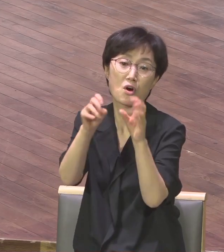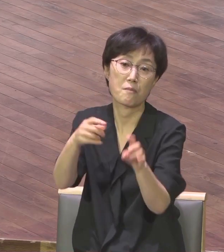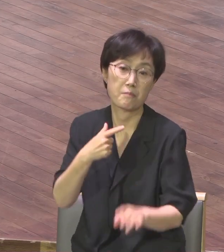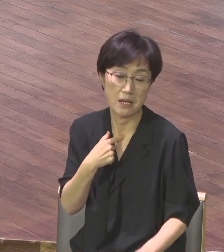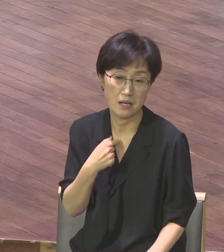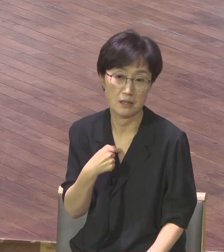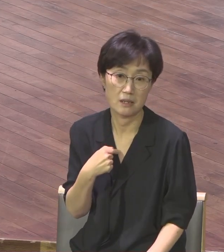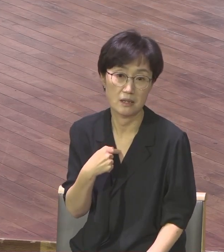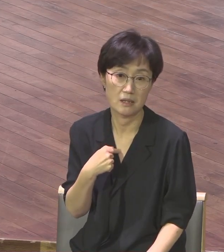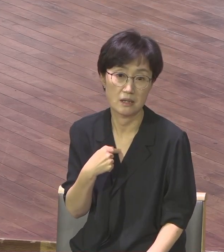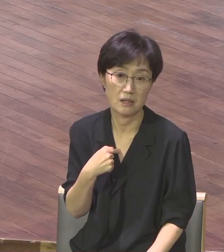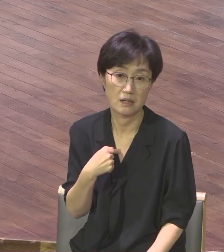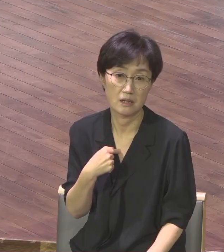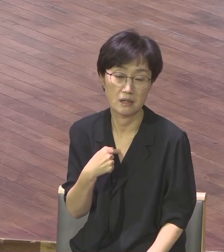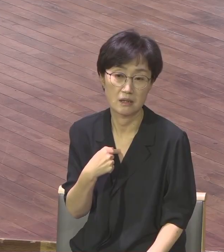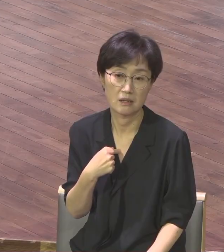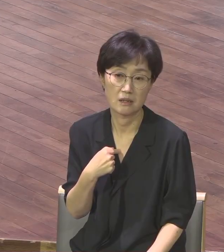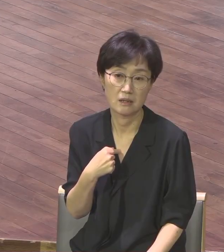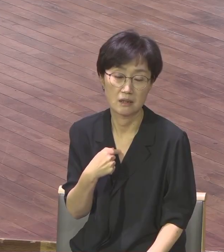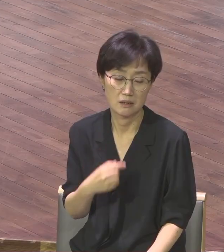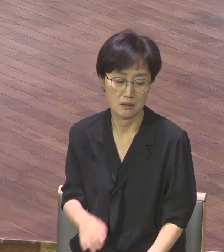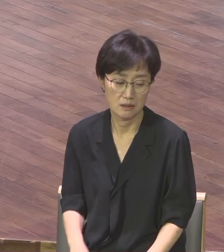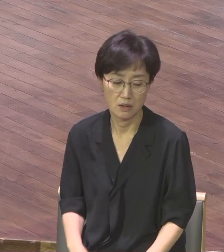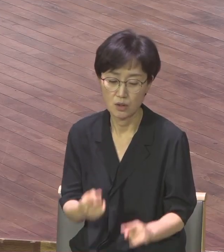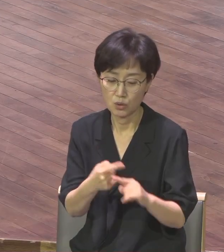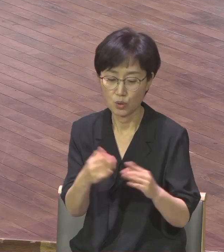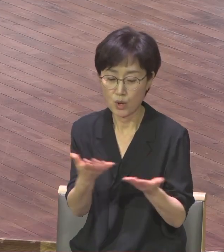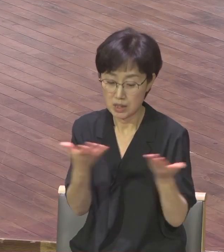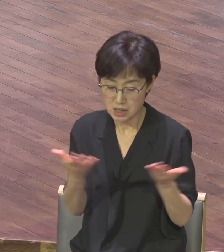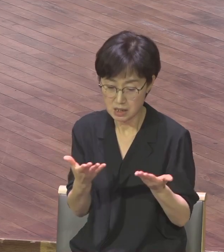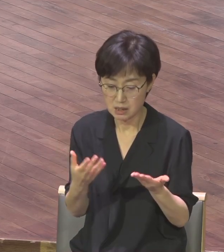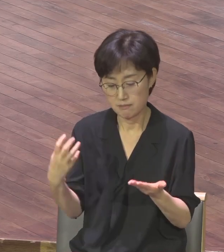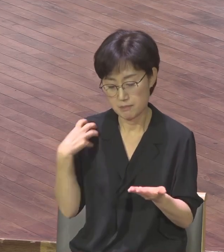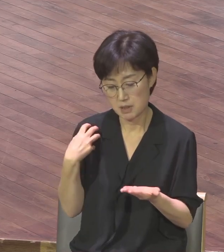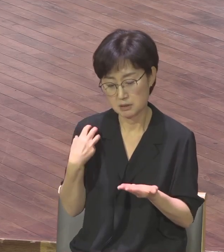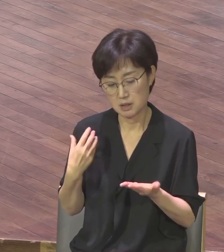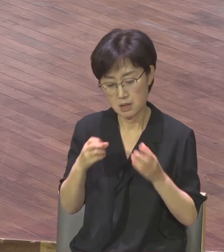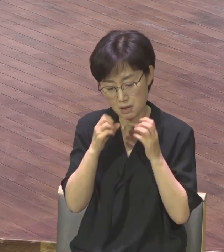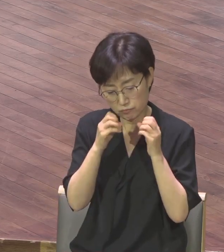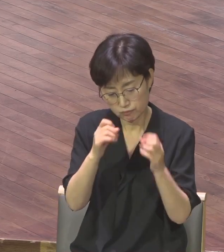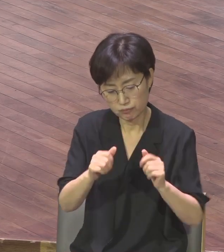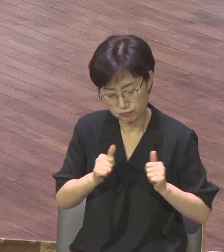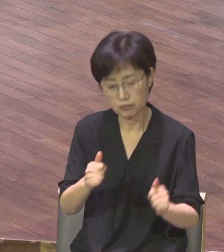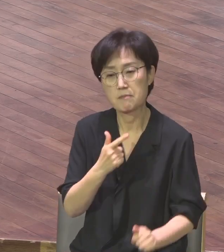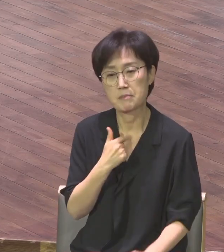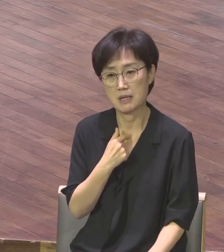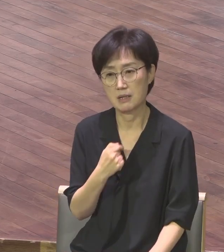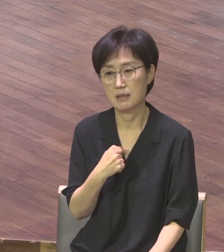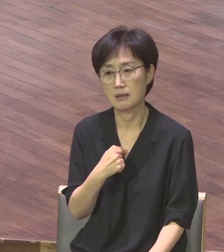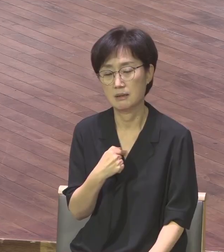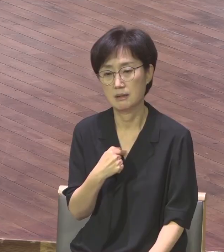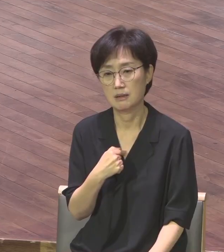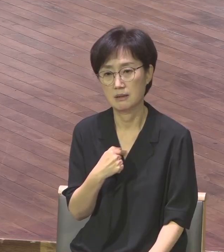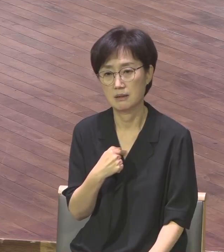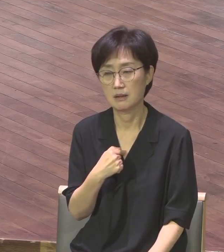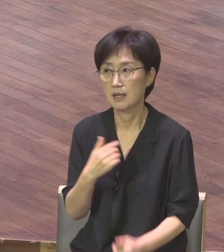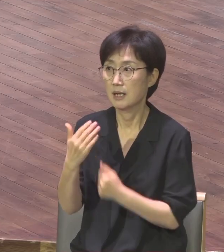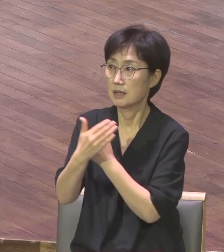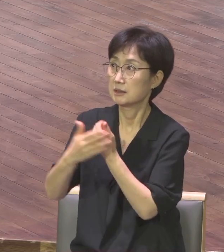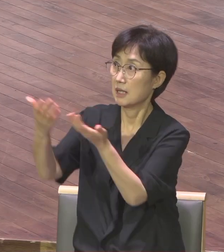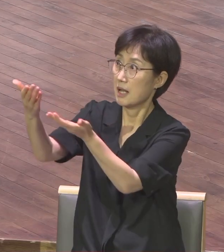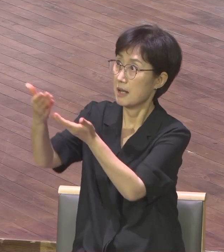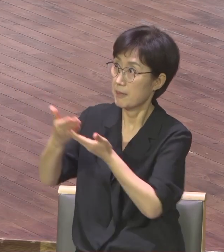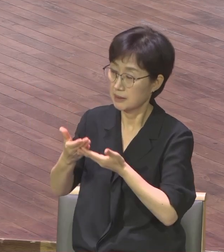직분을 통해서 복음을 전가하고, 교사하는 게 굉장히 축복입니다. 가르치는 거, 내가 받은 은혜를